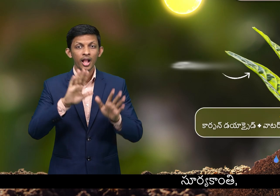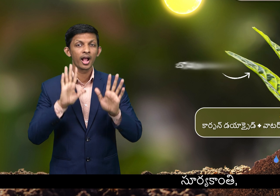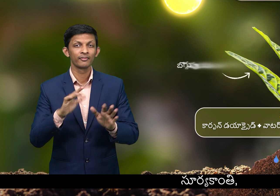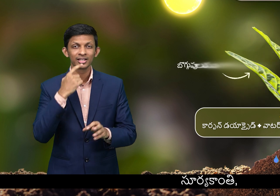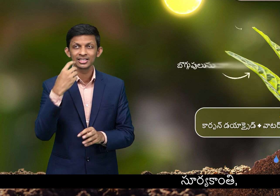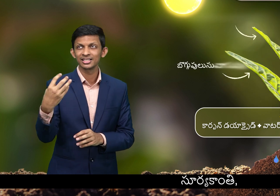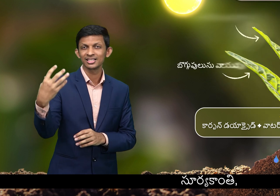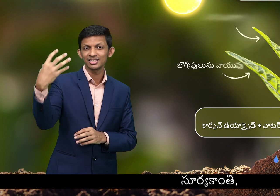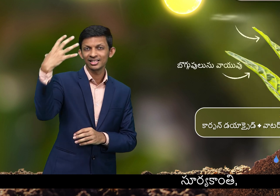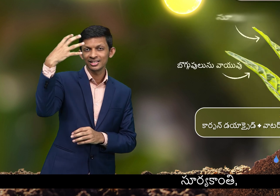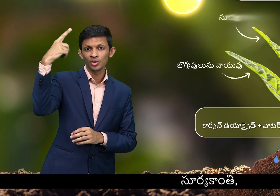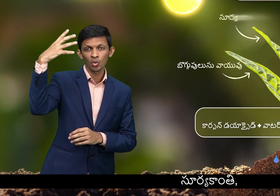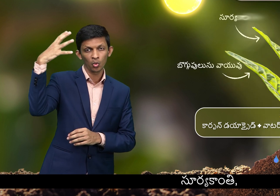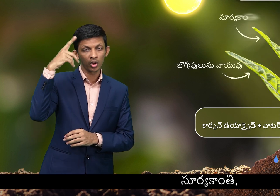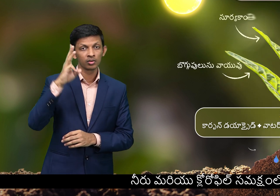సూర్యకాంతి,